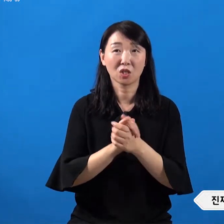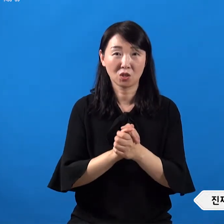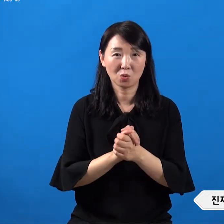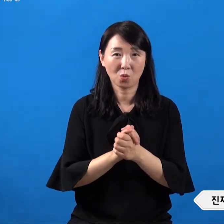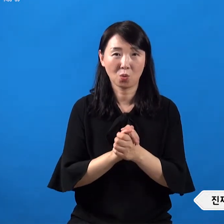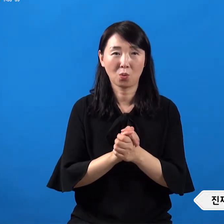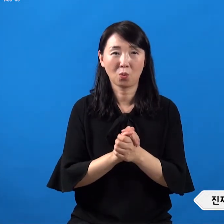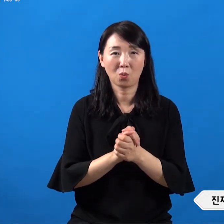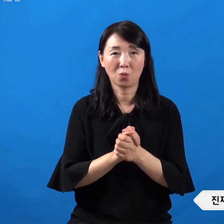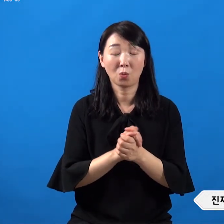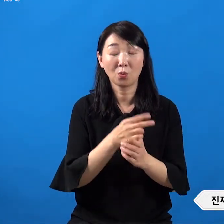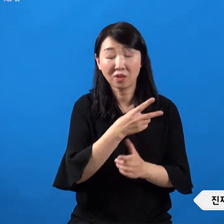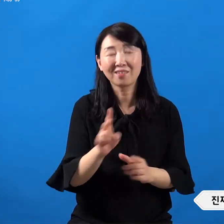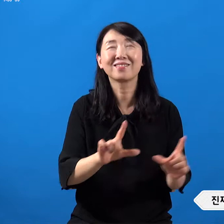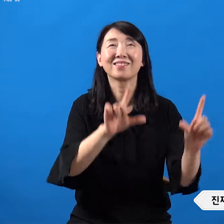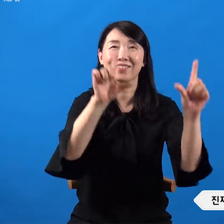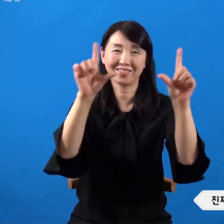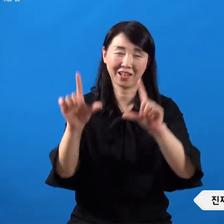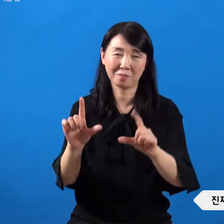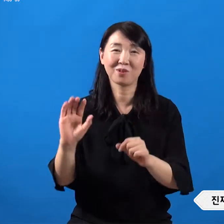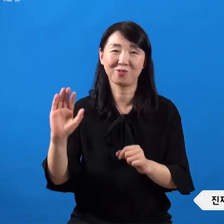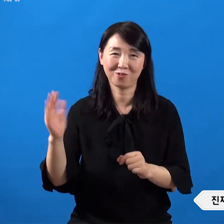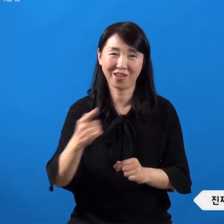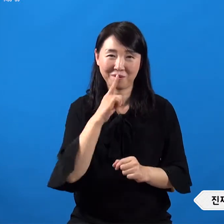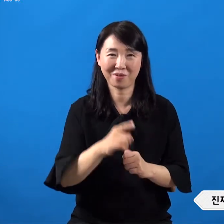기도 삶이어야 합니다.